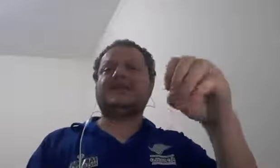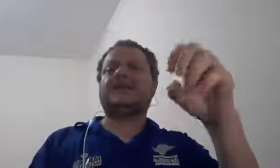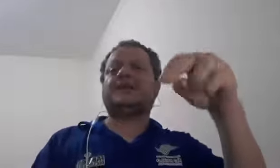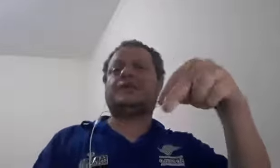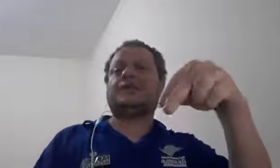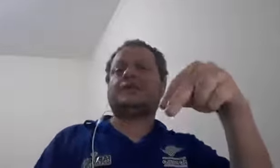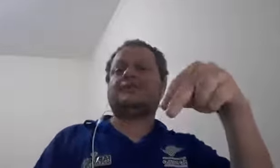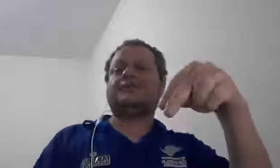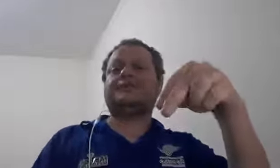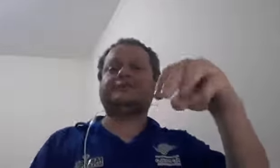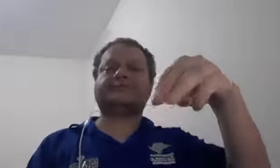Trianon.